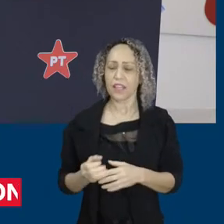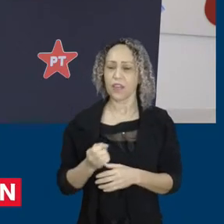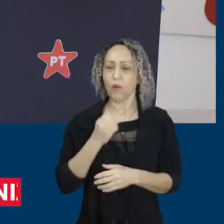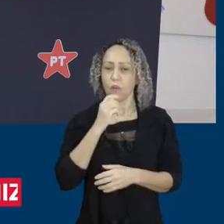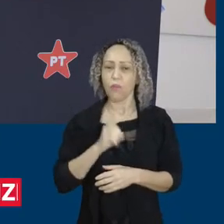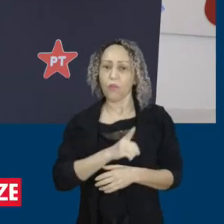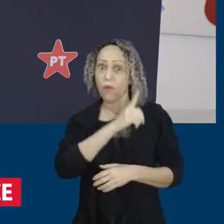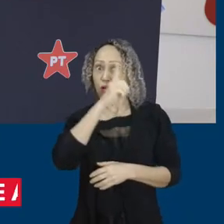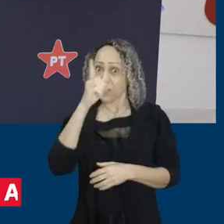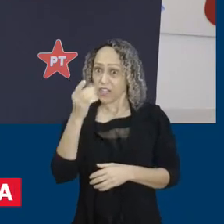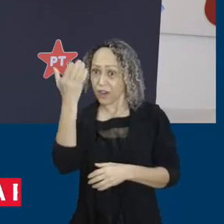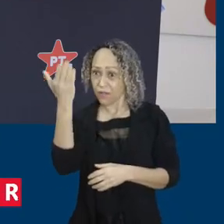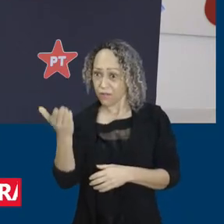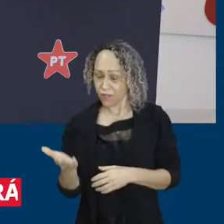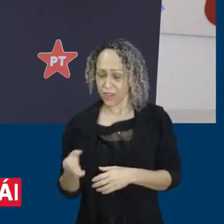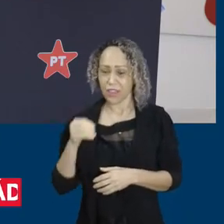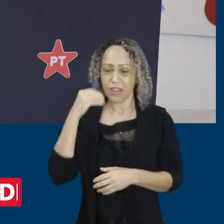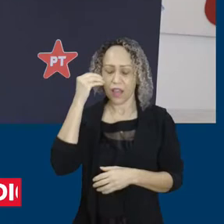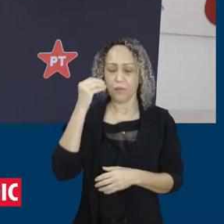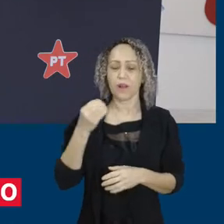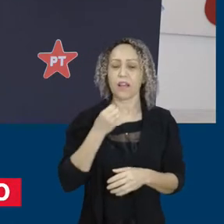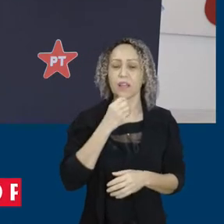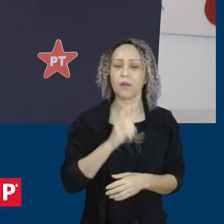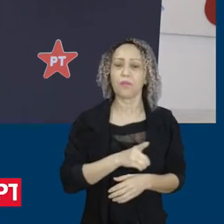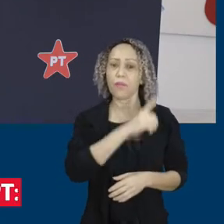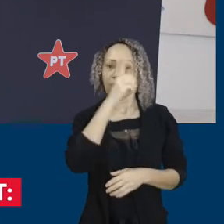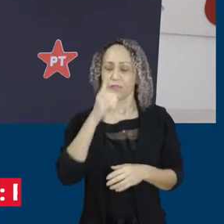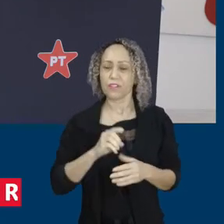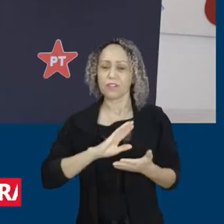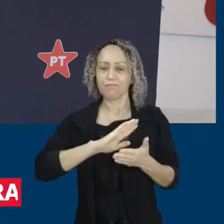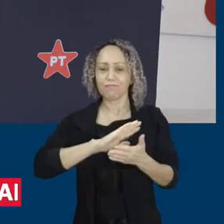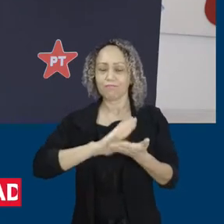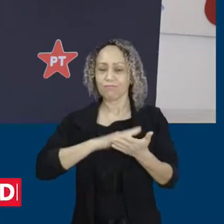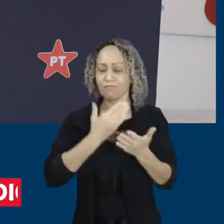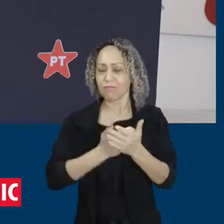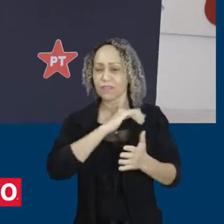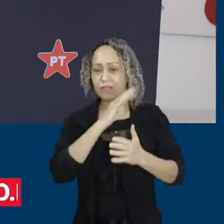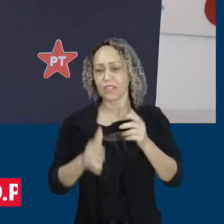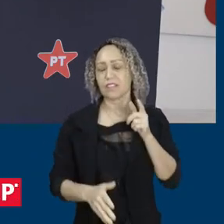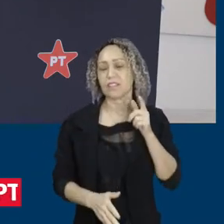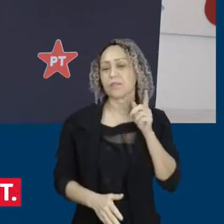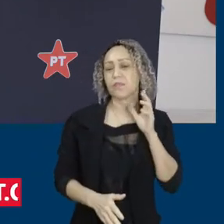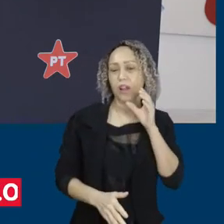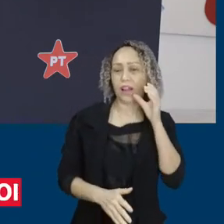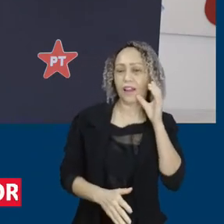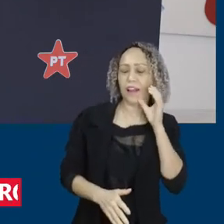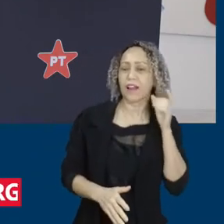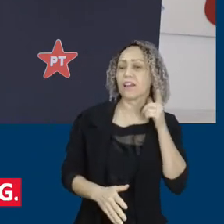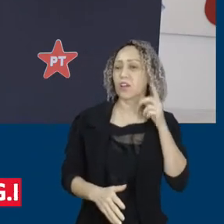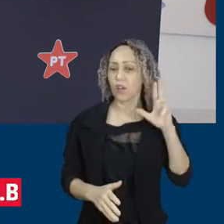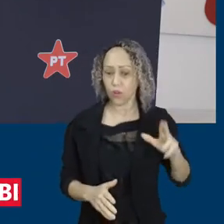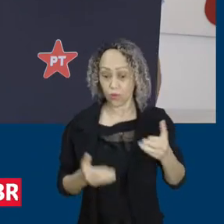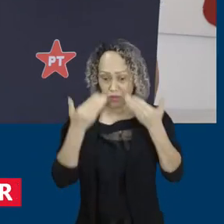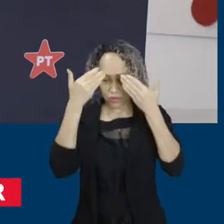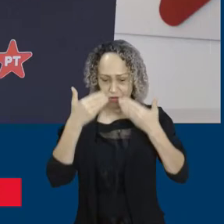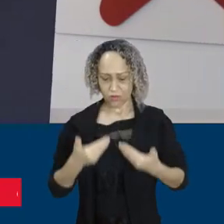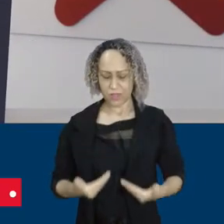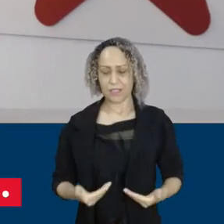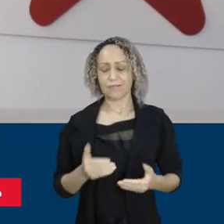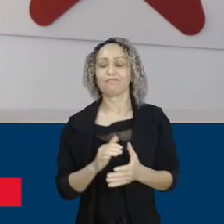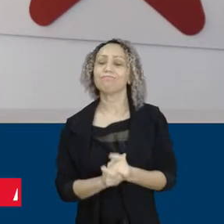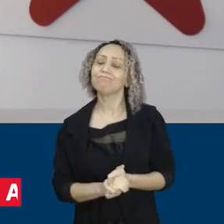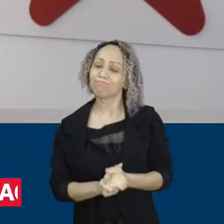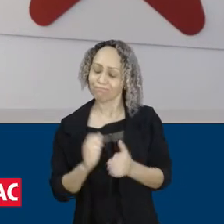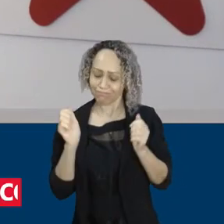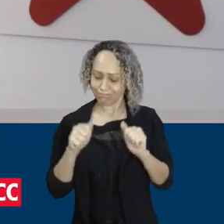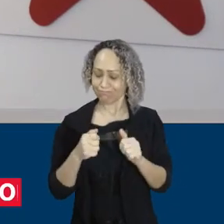nossos parceiros aqui, intérpretes de Libra, Caio e Lúcia. Estou à disposição. Vamos lá,